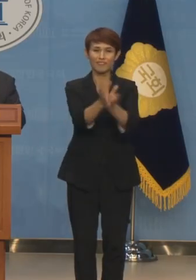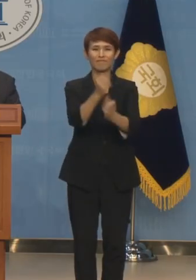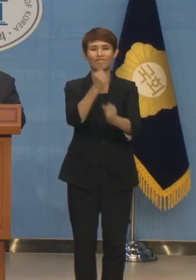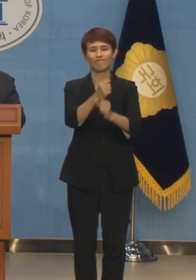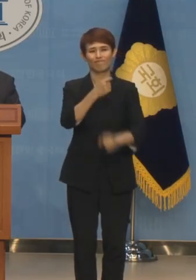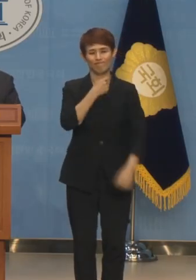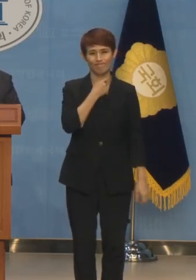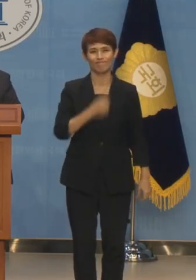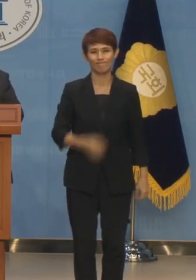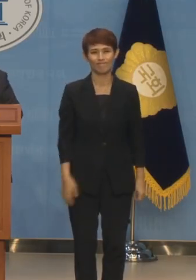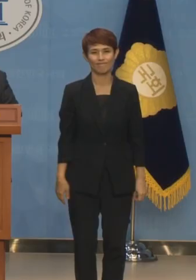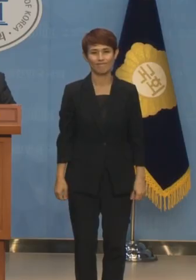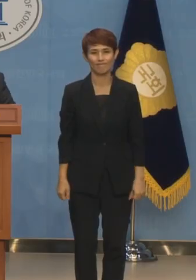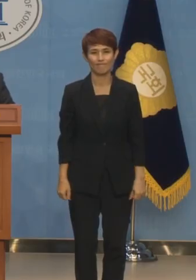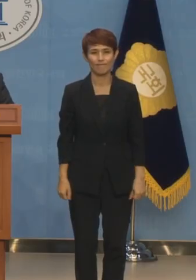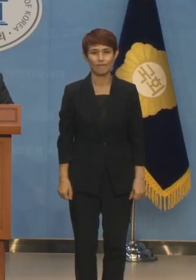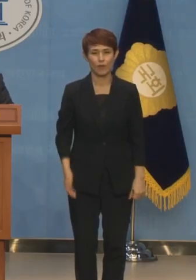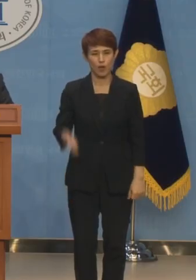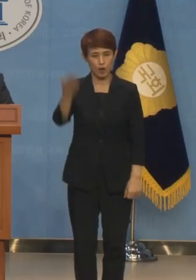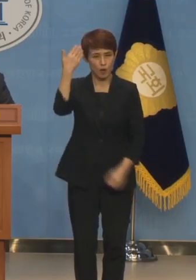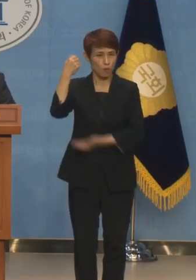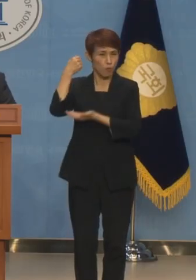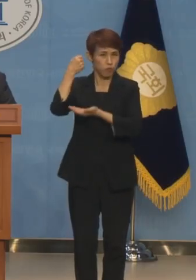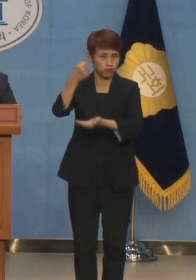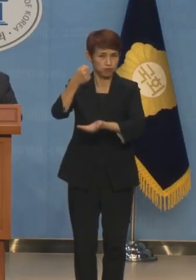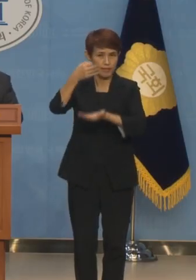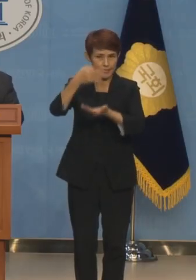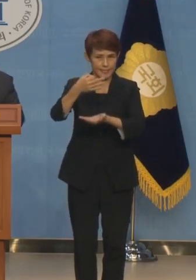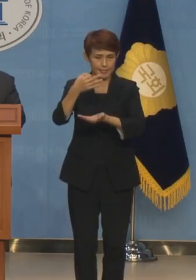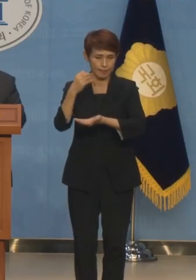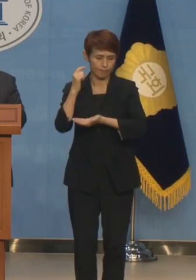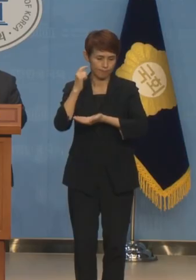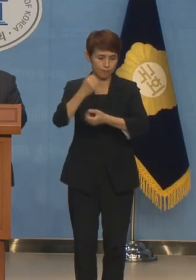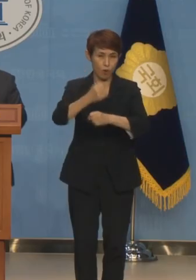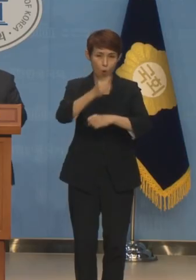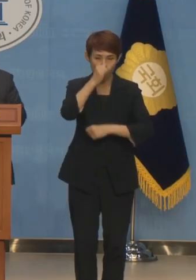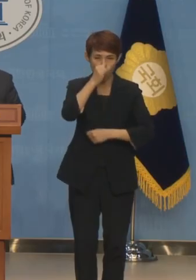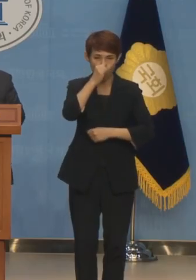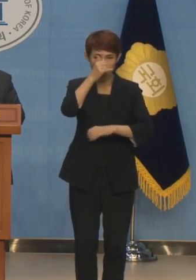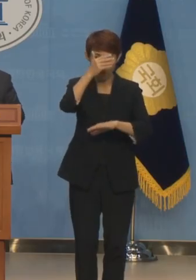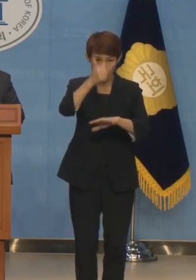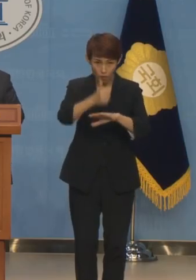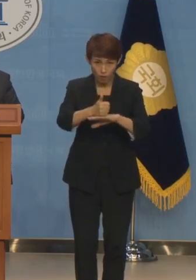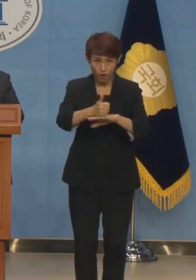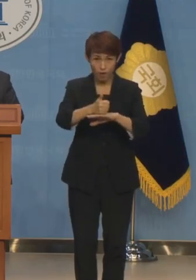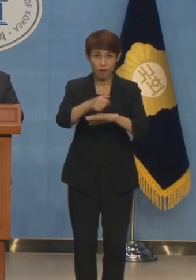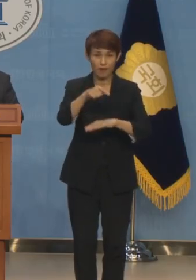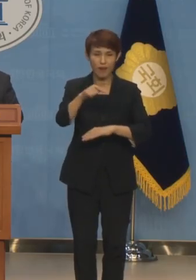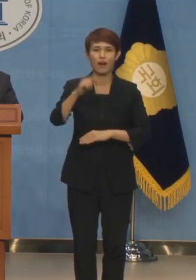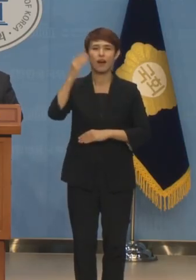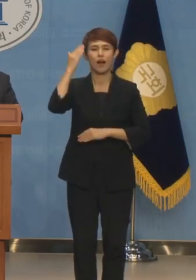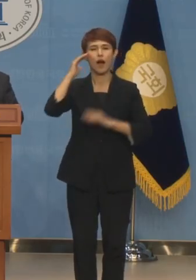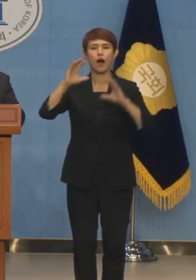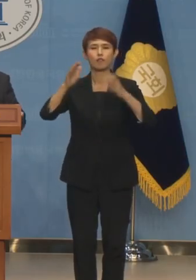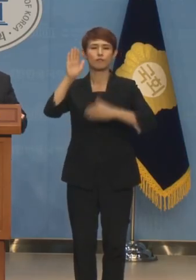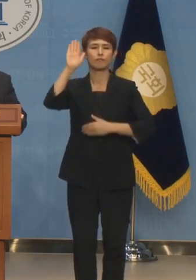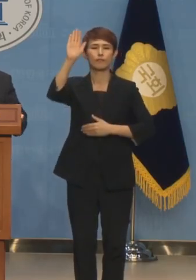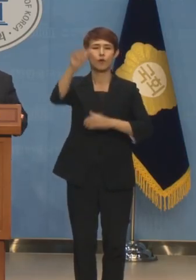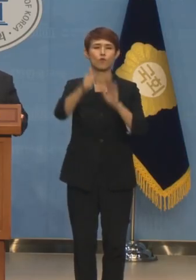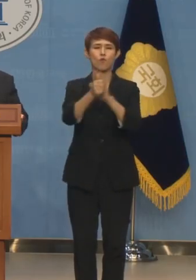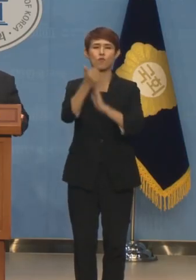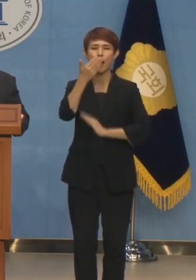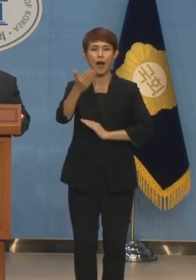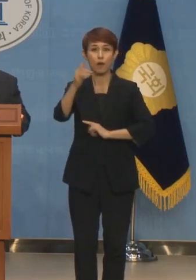만들겠습니다. 보수의 가치를 지키고 그 열매가 얼마나 대한민국의 미래에 도움이 될 수